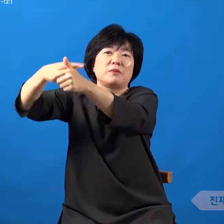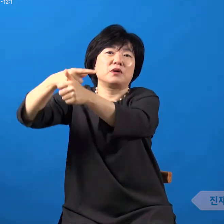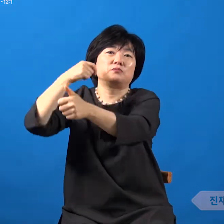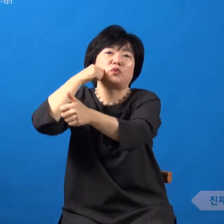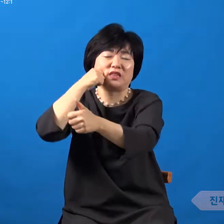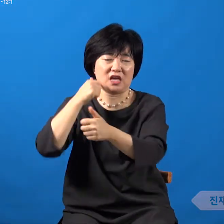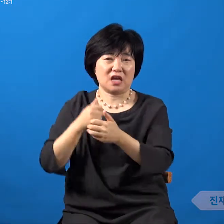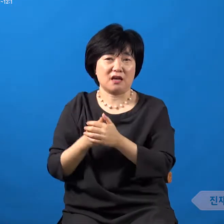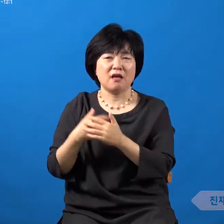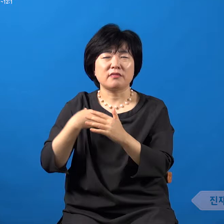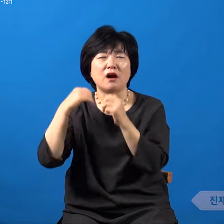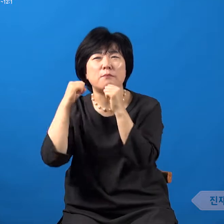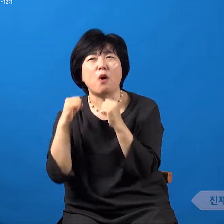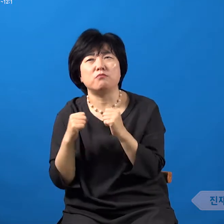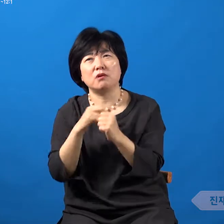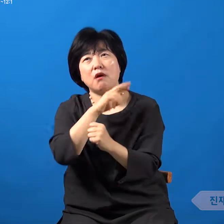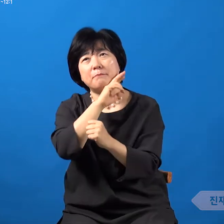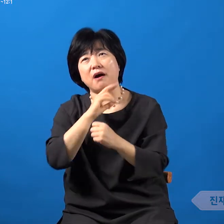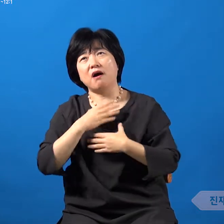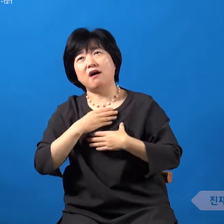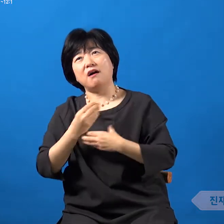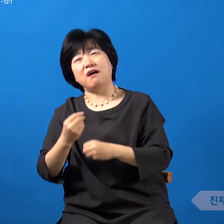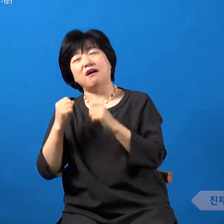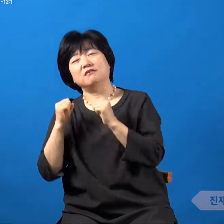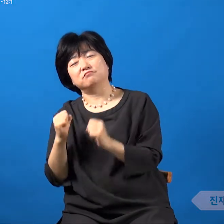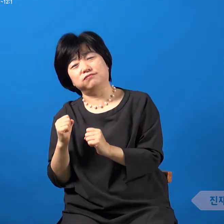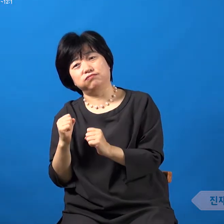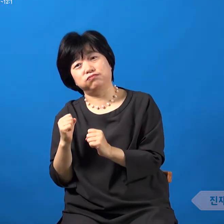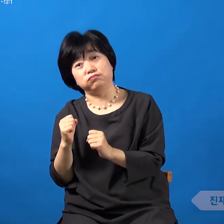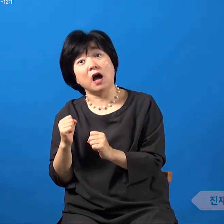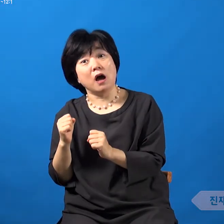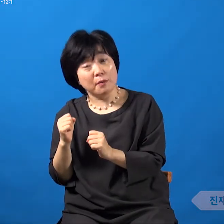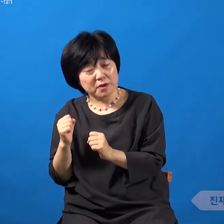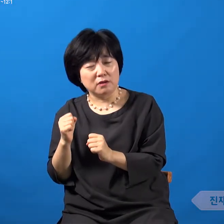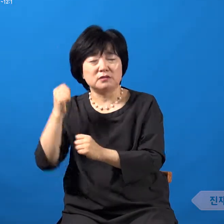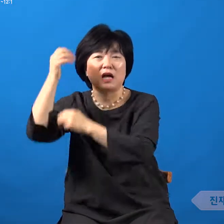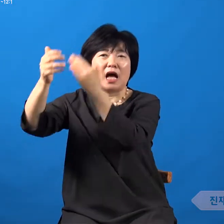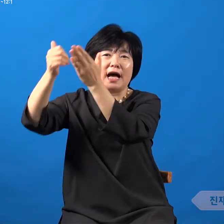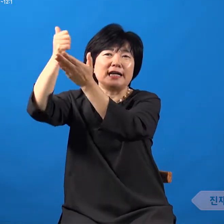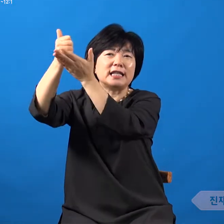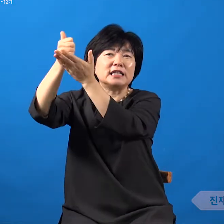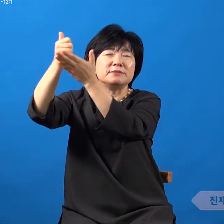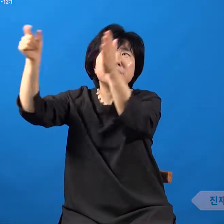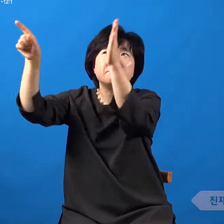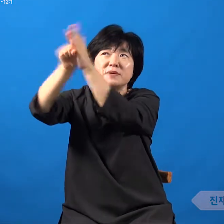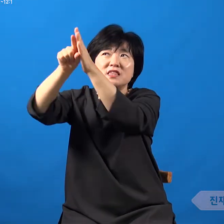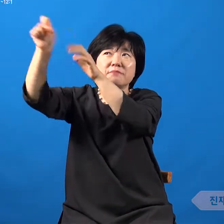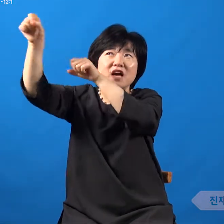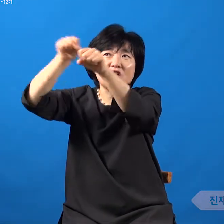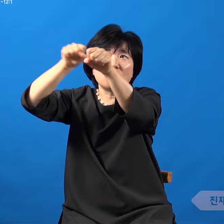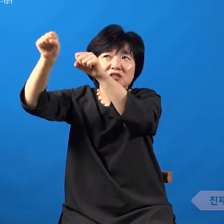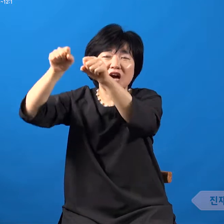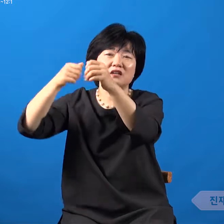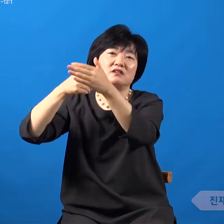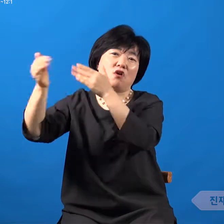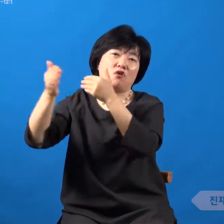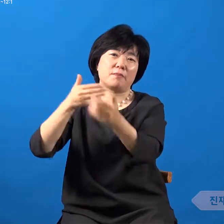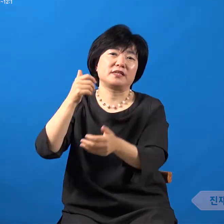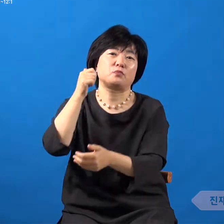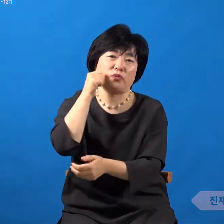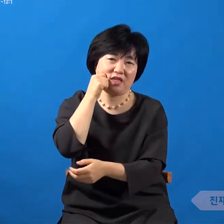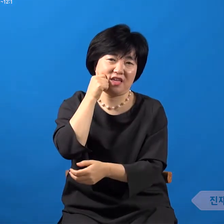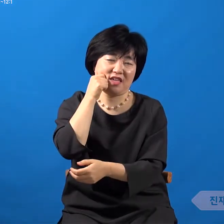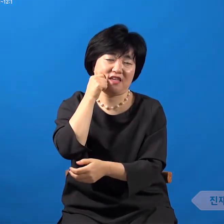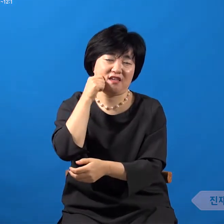우리가 머물러 있고 거기에 안착하며 정착해 있을 때 우리는 하나님의 믿음의 역사를 경험할